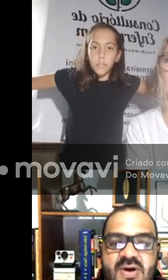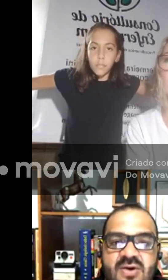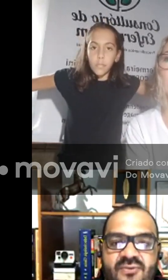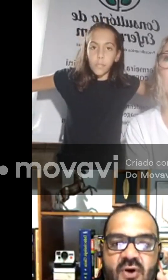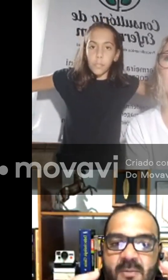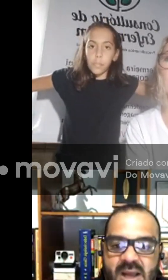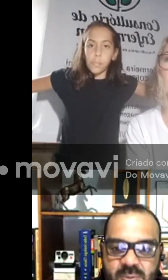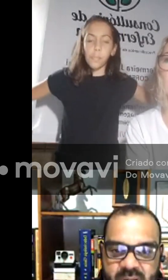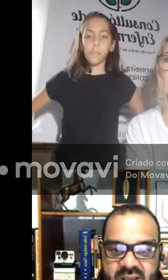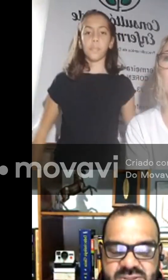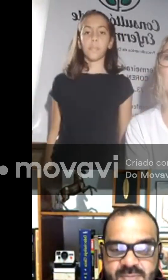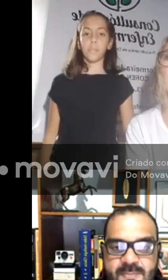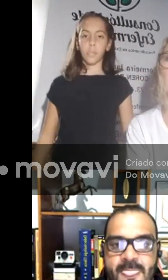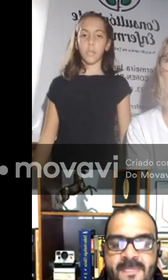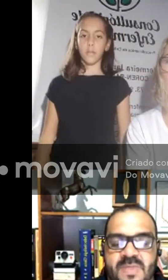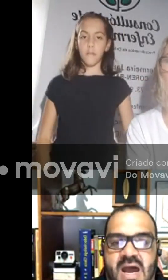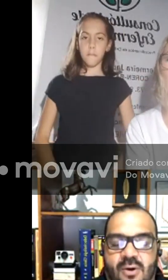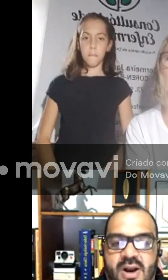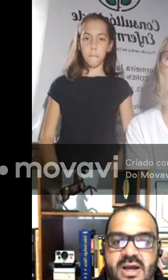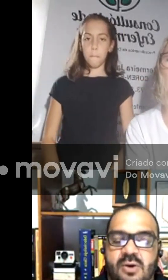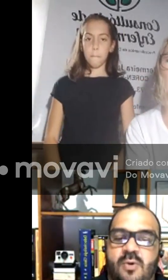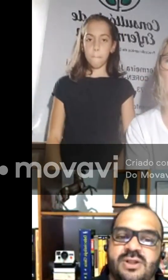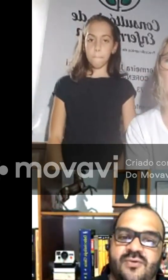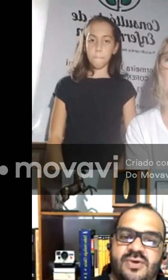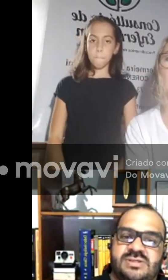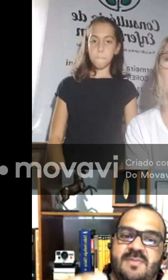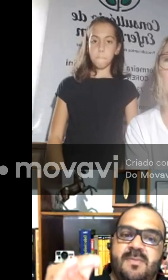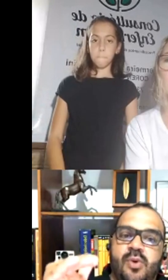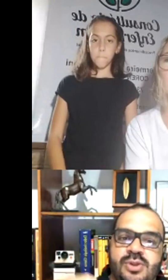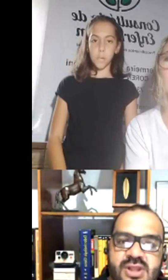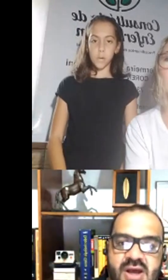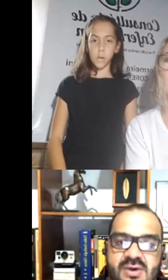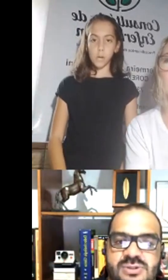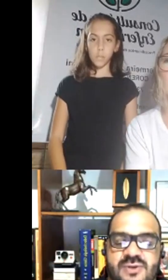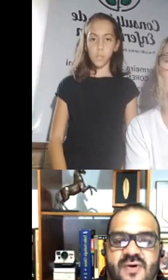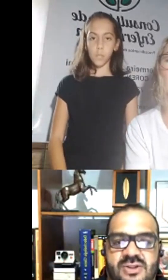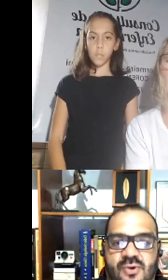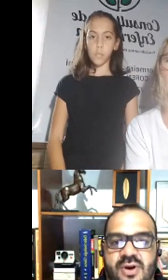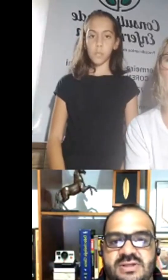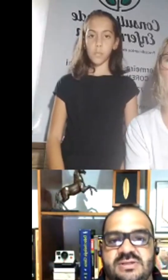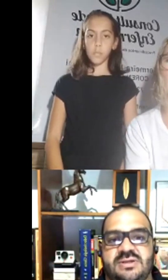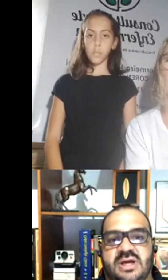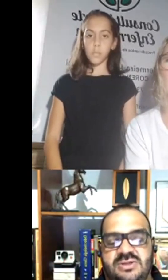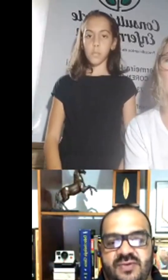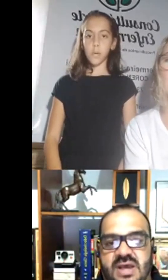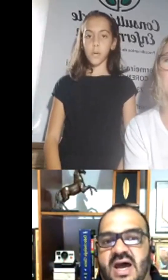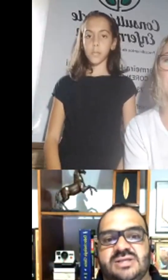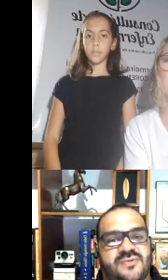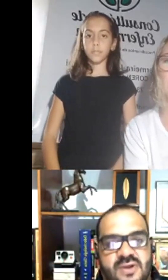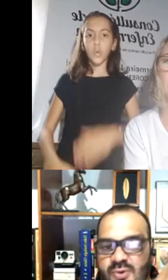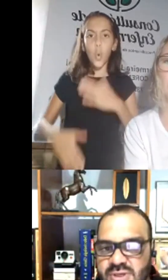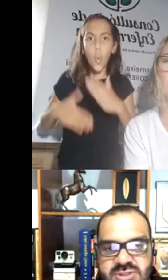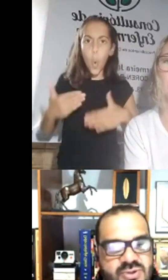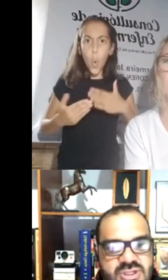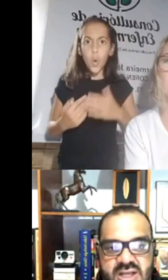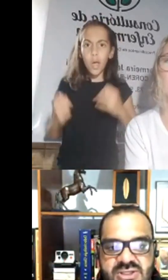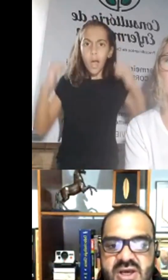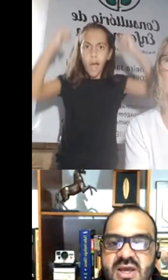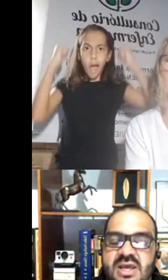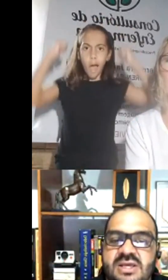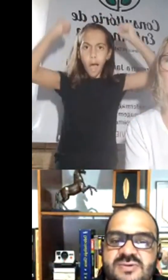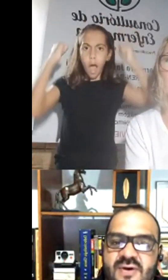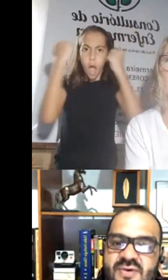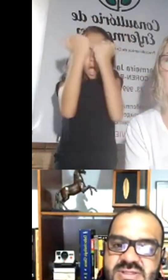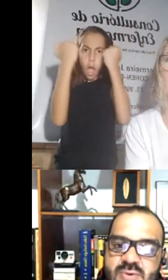está formado para isso. Agora, quando você muda os seus fatores de atividade, seus fatores do dia a